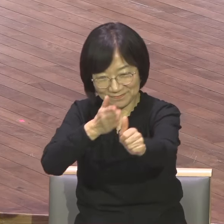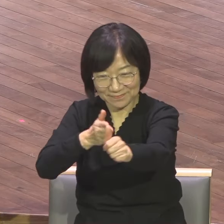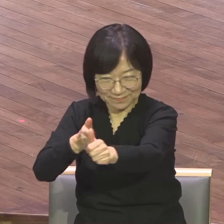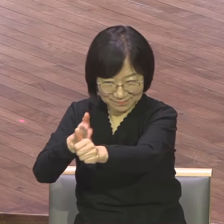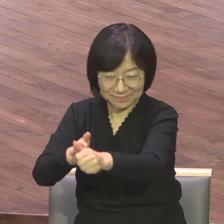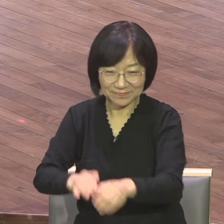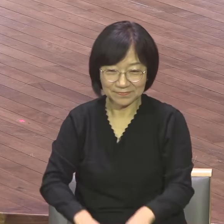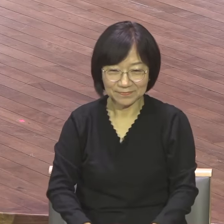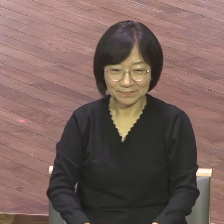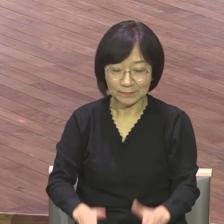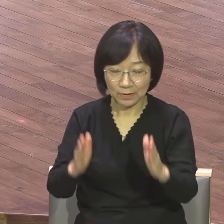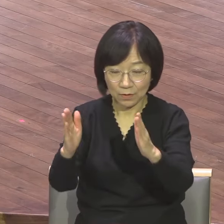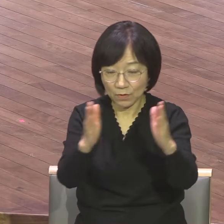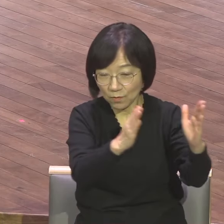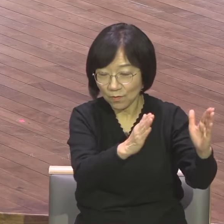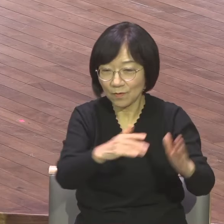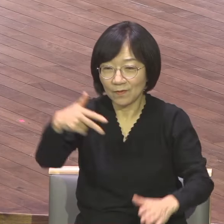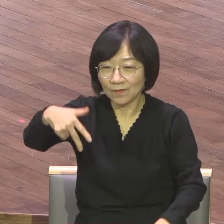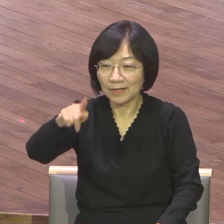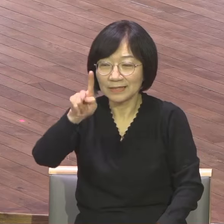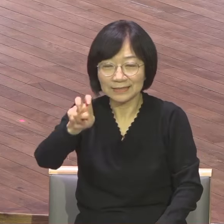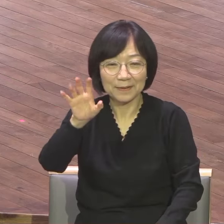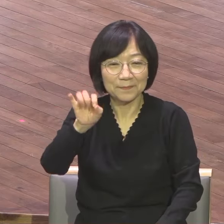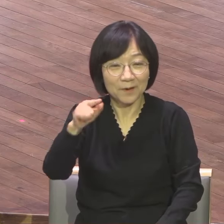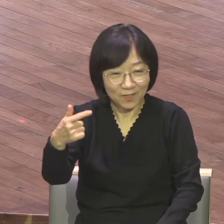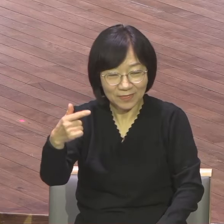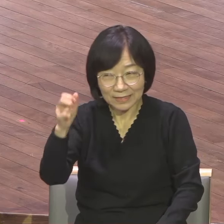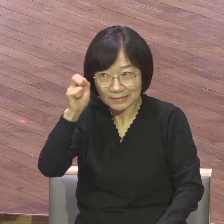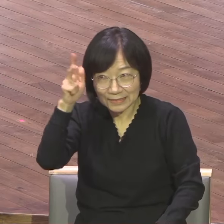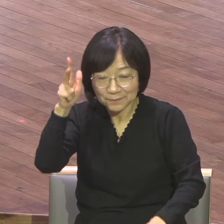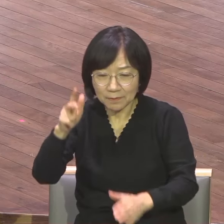이어지는 자문의 말씀에는 어떻게 이제